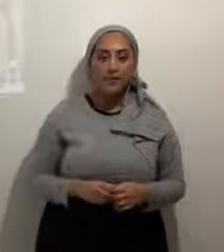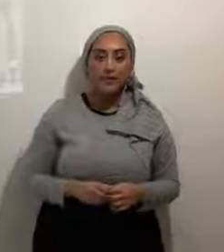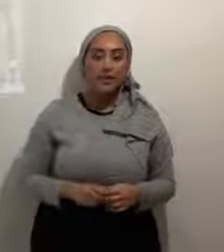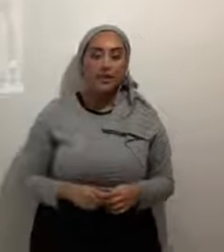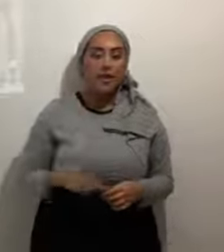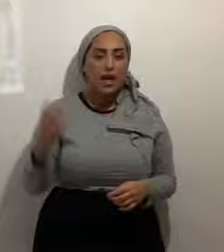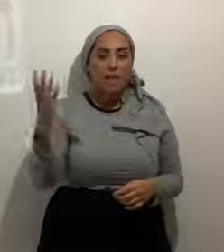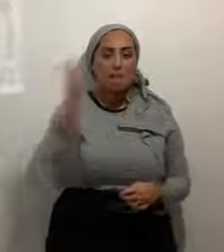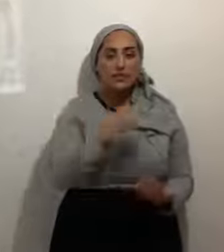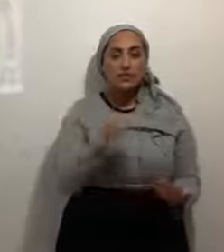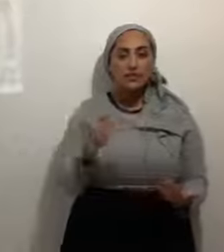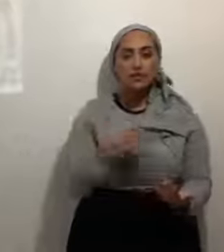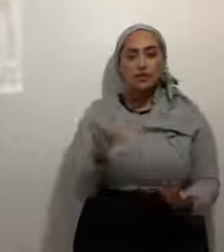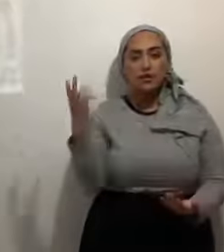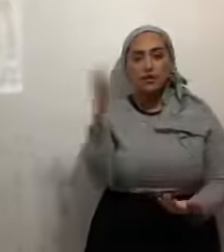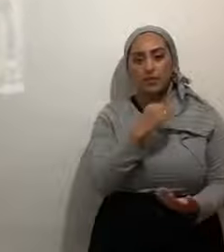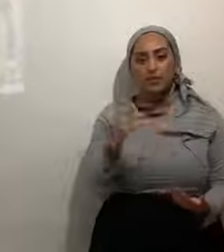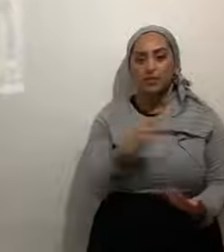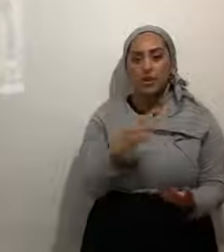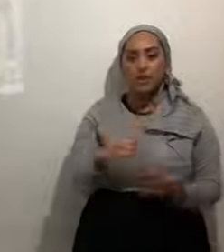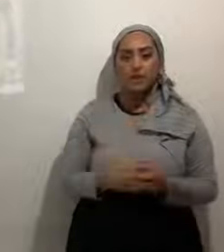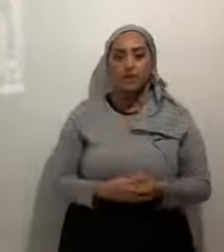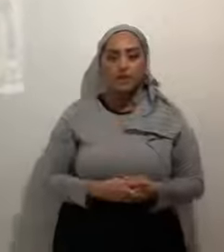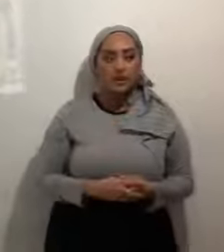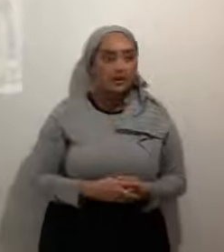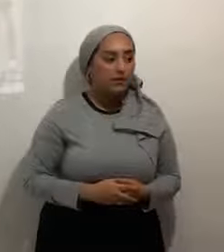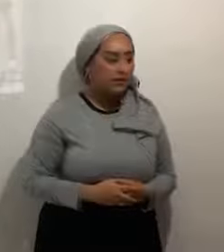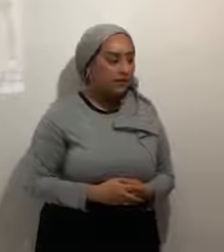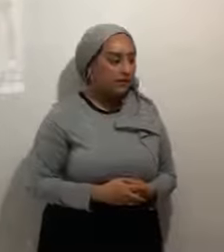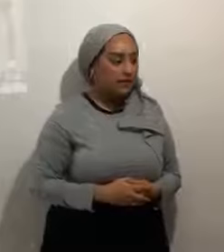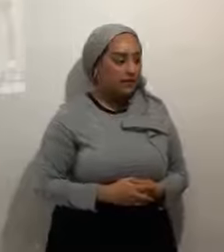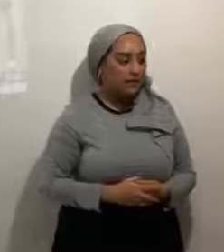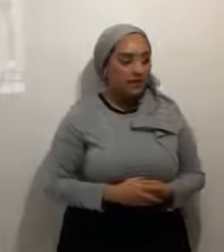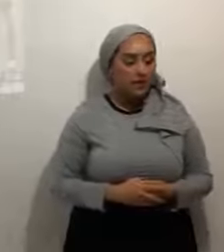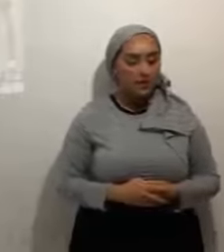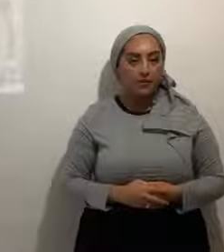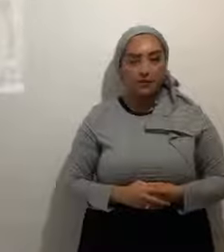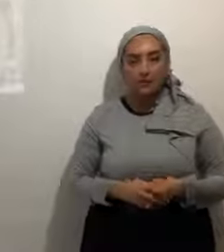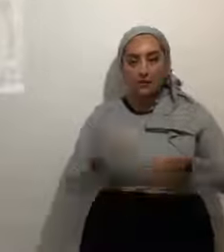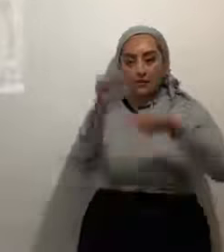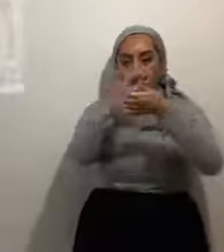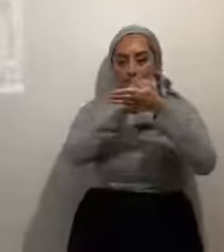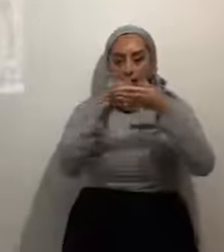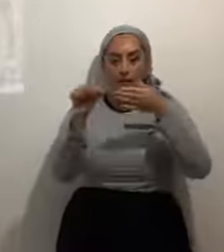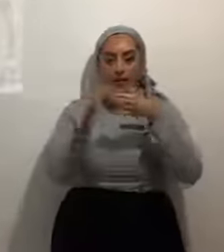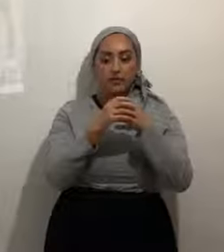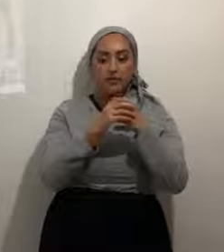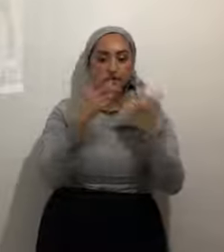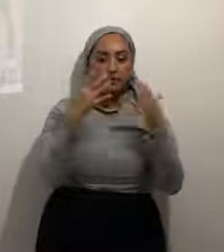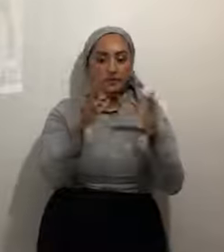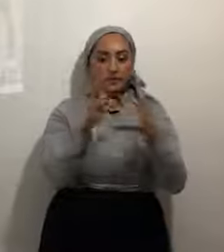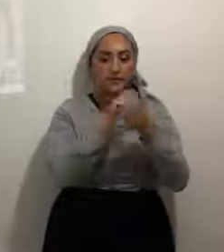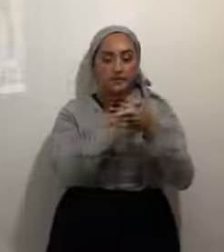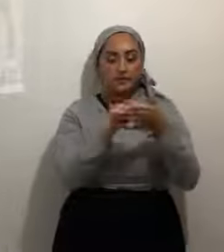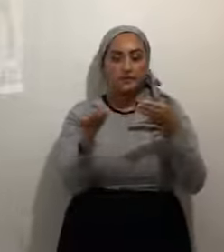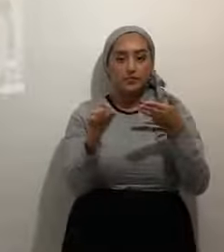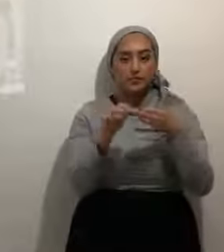Precioso salmo. Es un salmo precioso. A ver, vamos a subrayar. Ya subrayaron entonces el verso